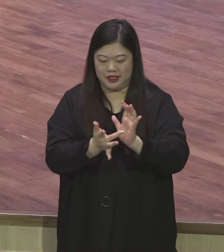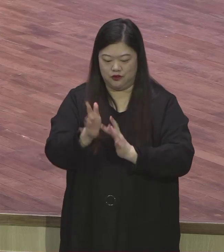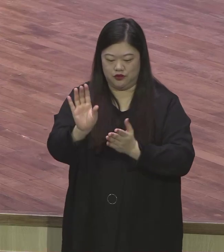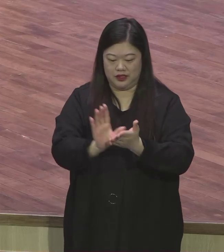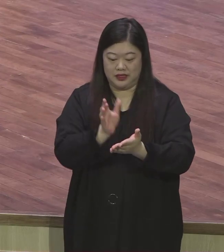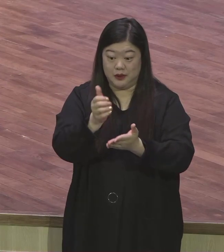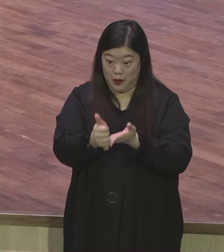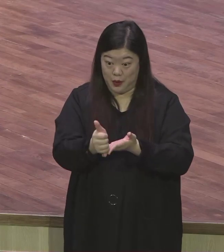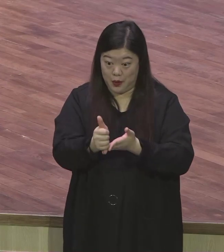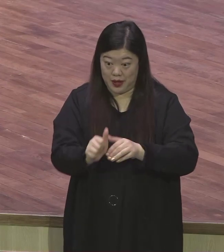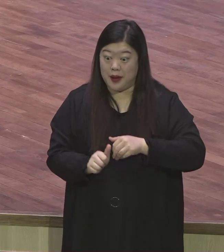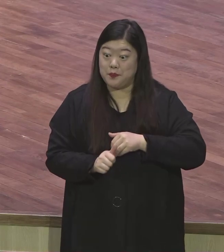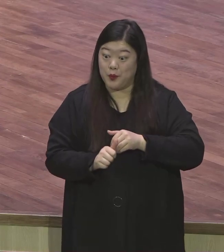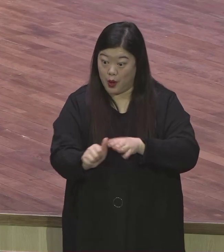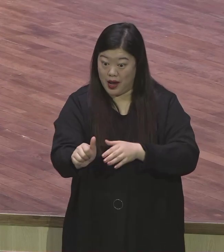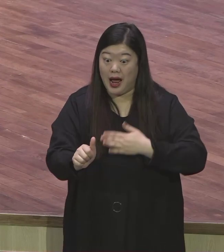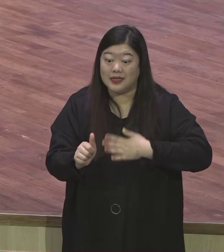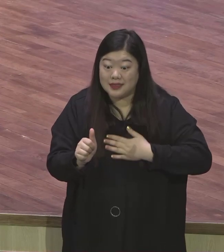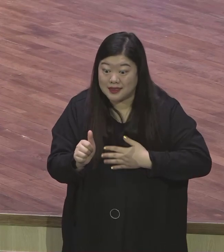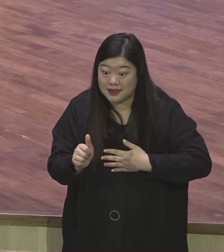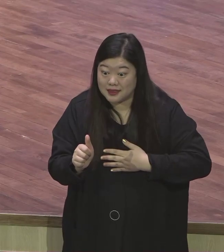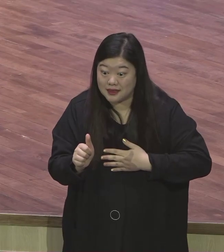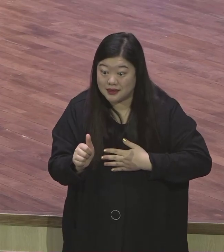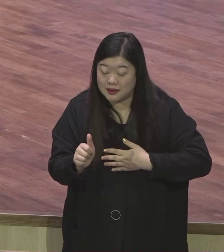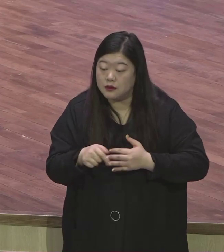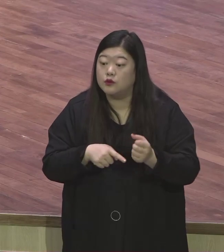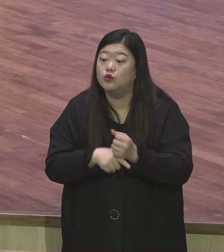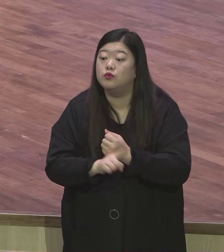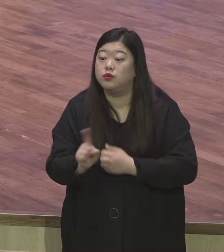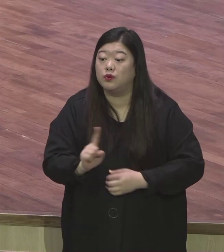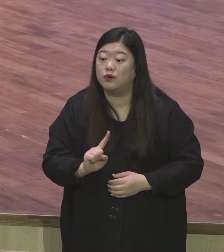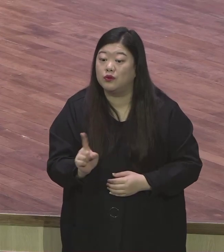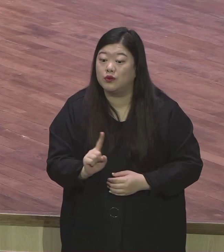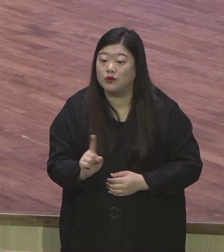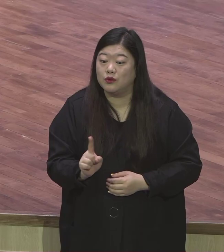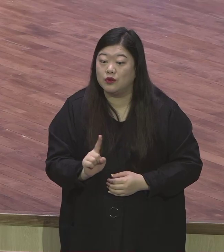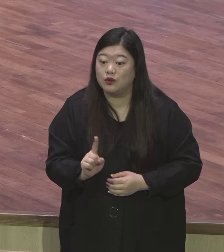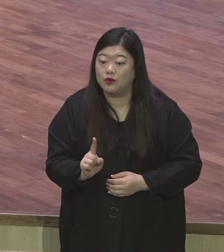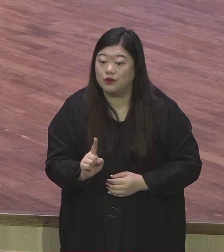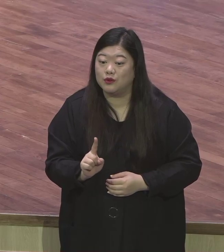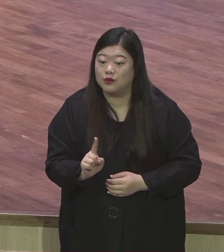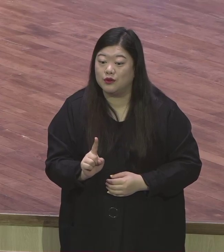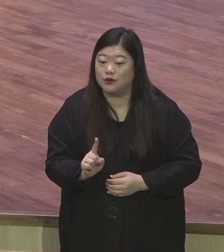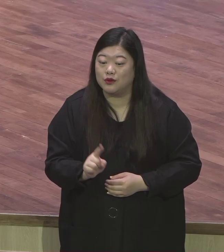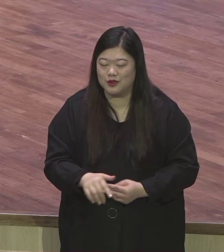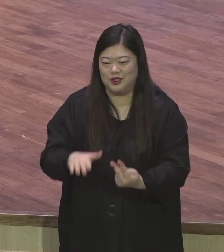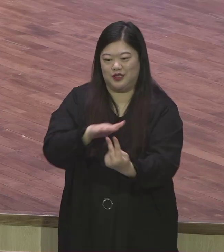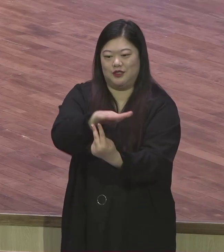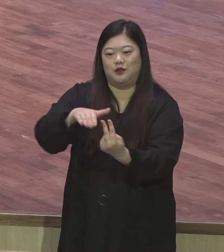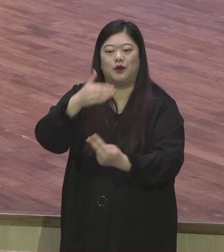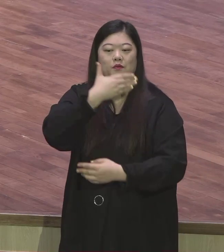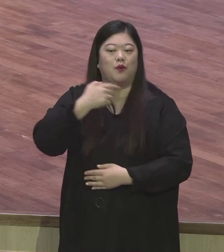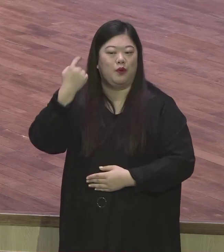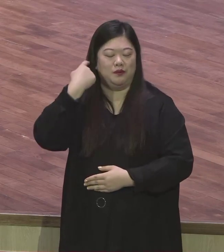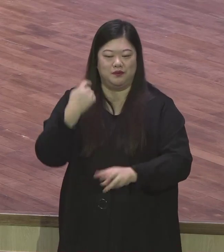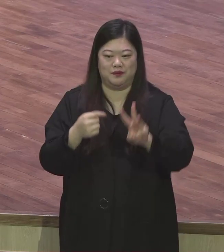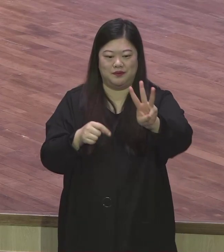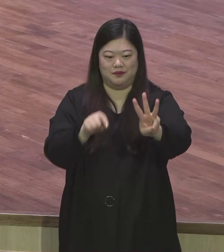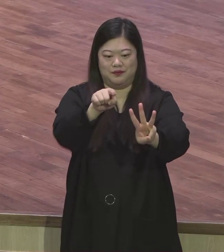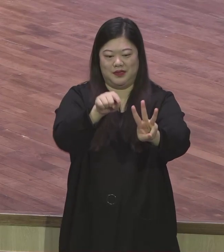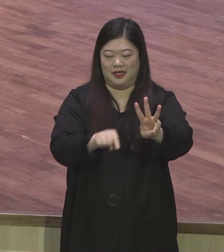왜 세상에 보내셨다고 생각을 하십니까? 그 대답은 요한복음 3장 16절에 나와